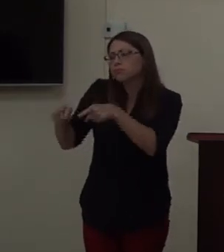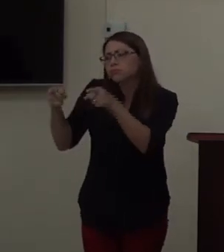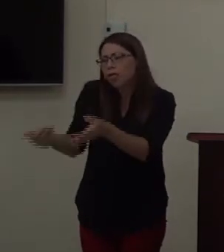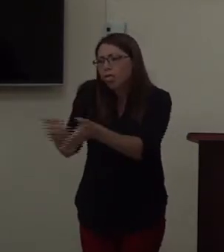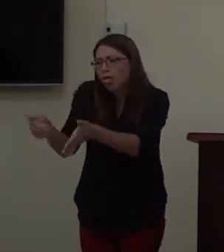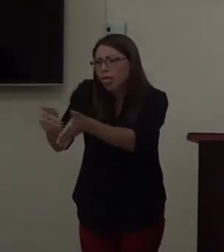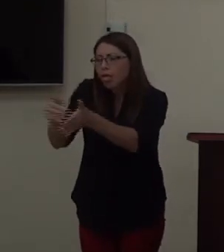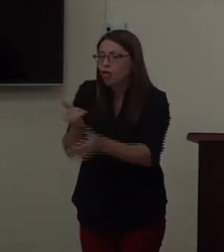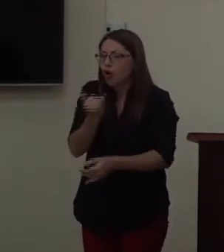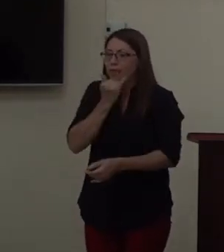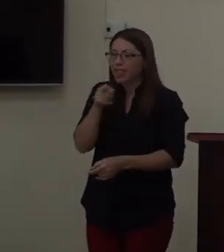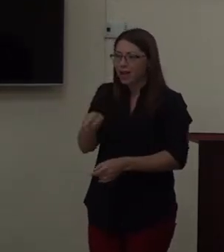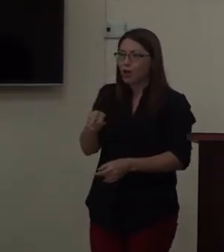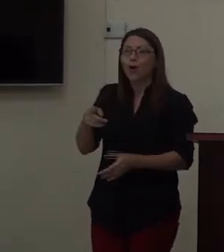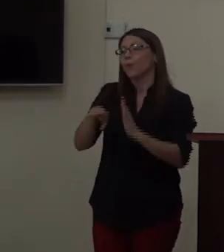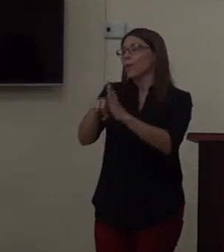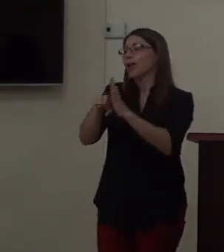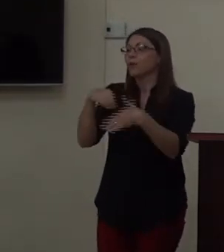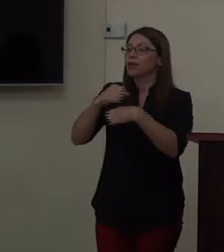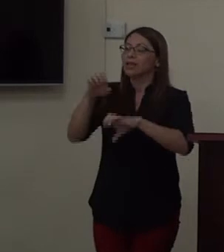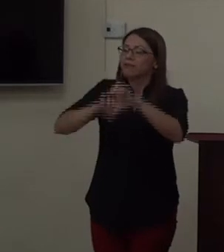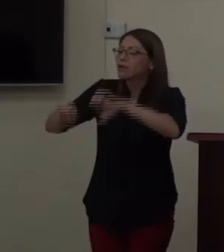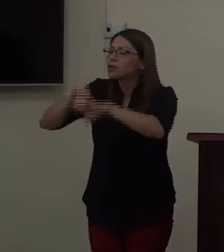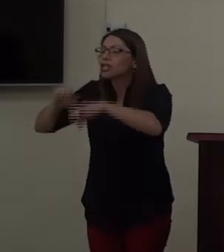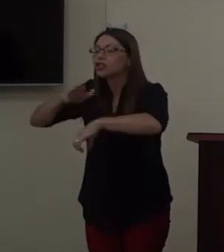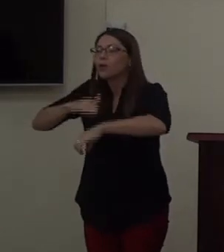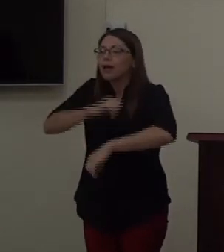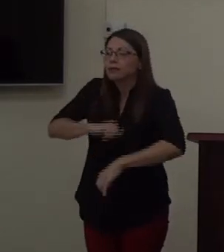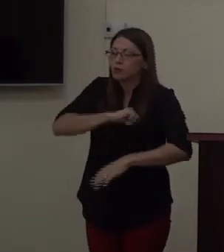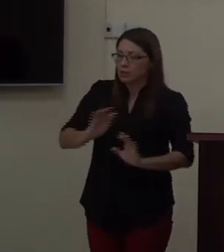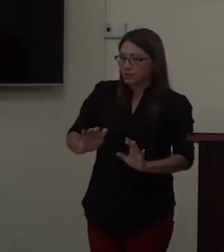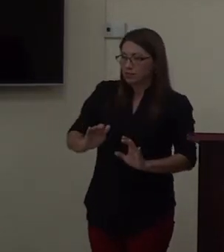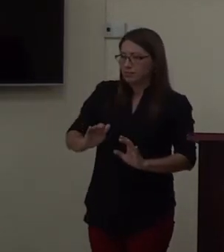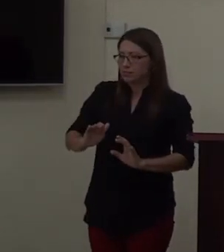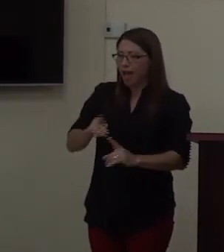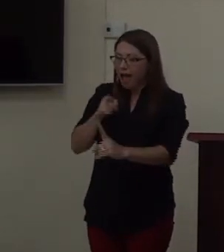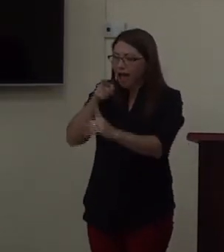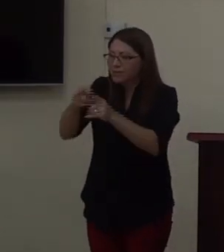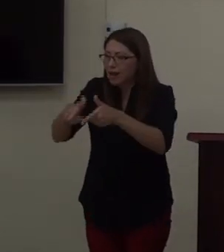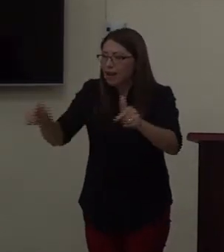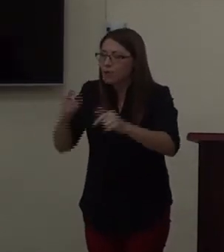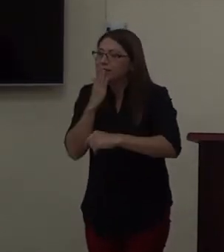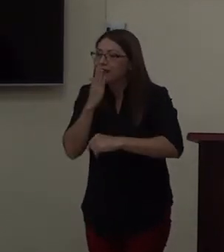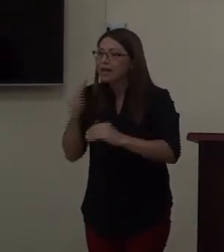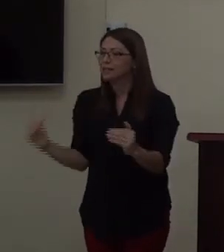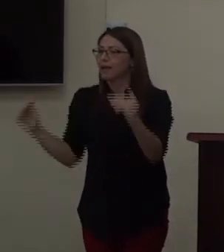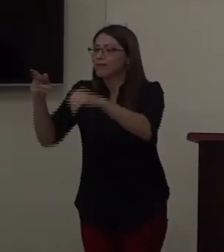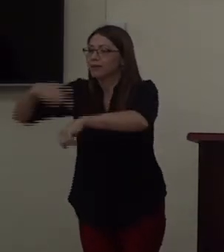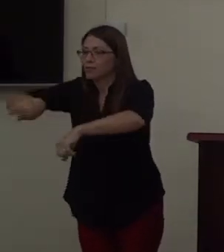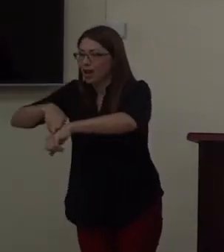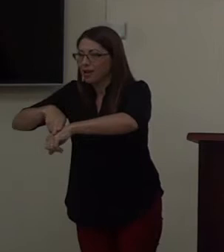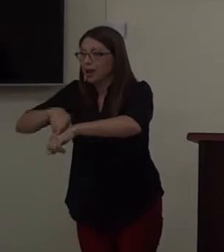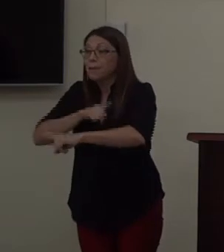de irnos a ver, hacer, por ejemplo, evaluaciones sobre actitudes hacia las lenguas indígenas en el nivel nacional, ¿verdad?